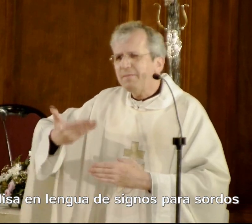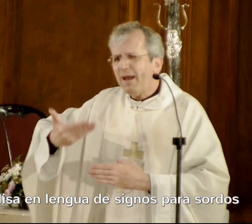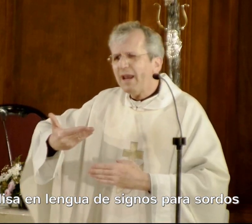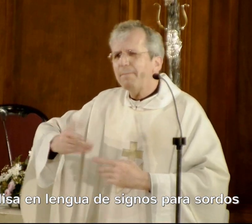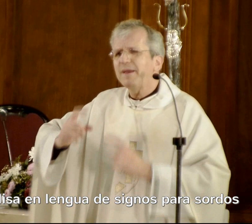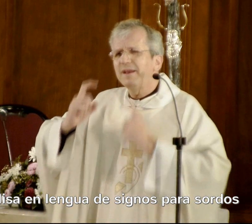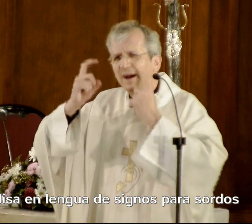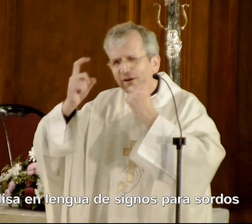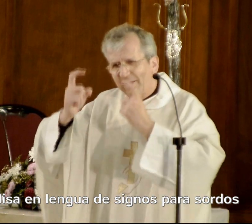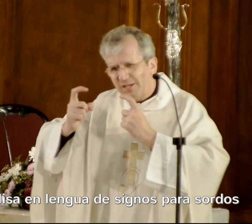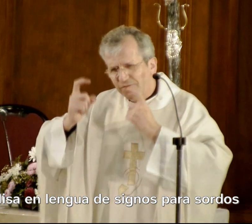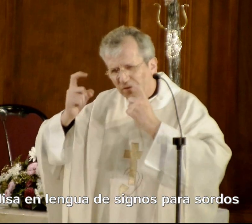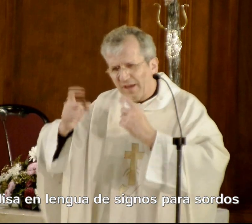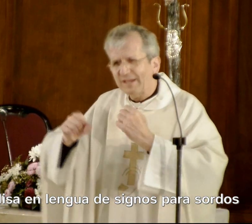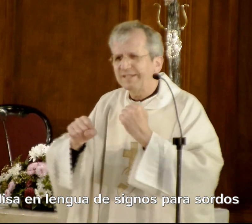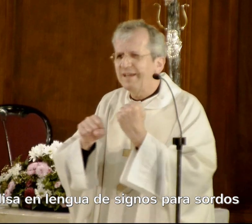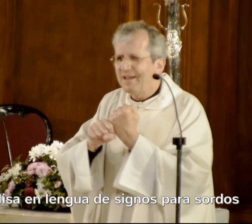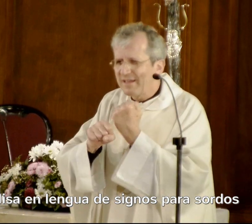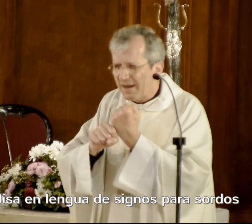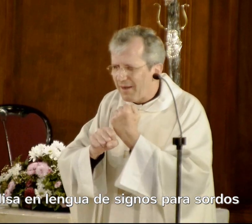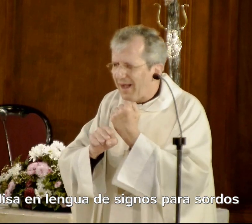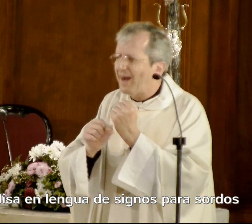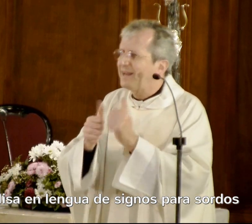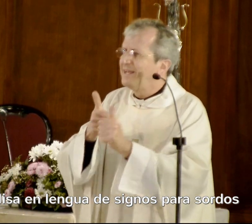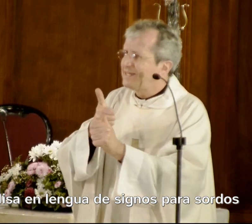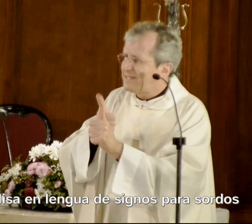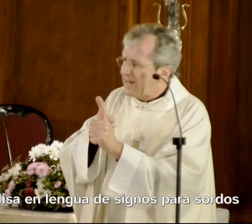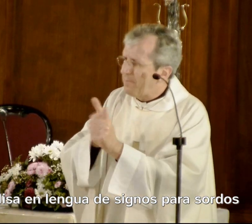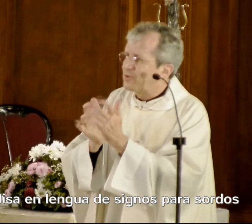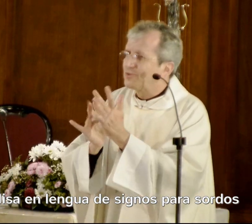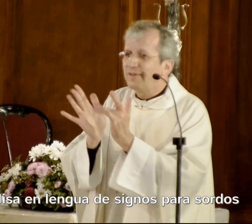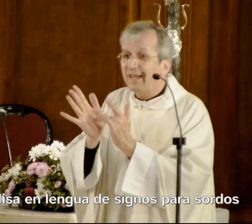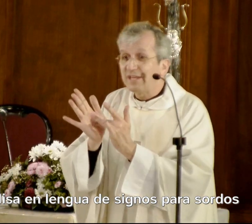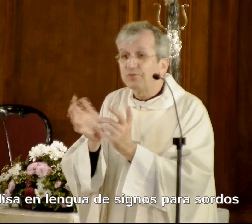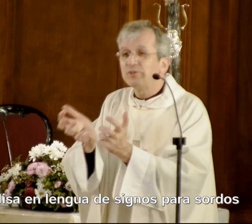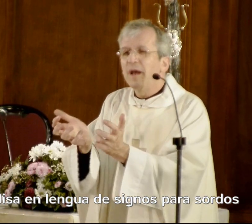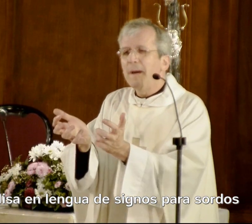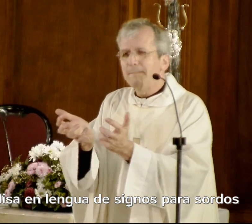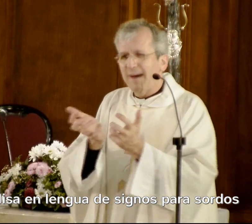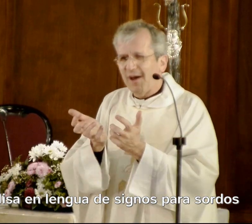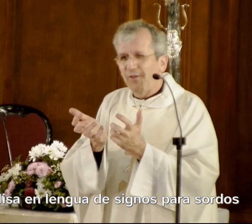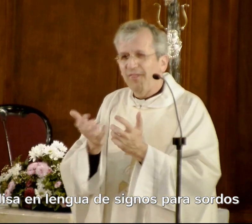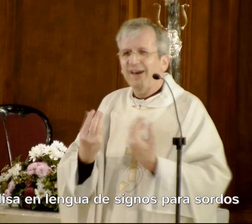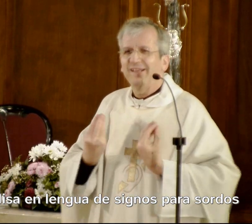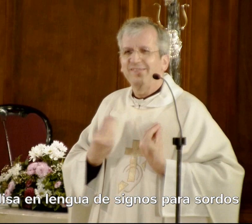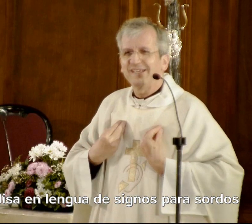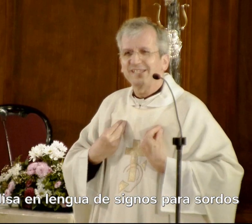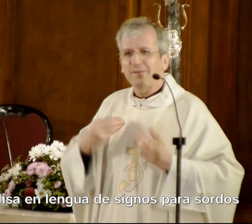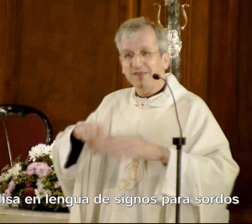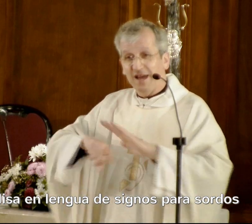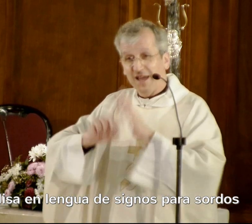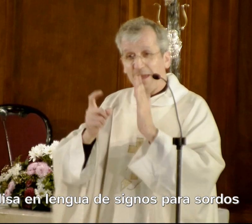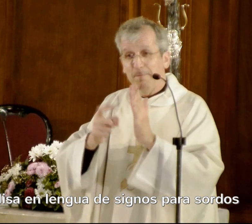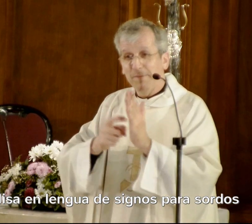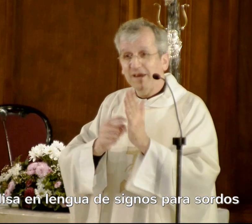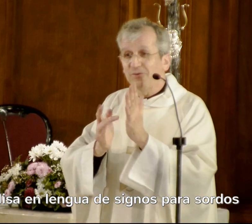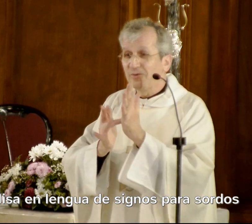vale la pena esforzarse, trabajar, ser apóstol de Jesús para gozar de esa vida en plenitud